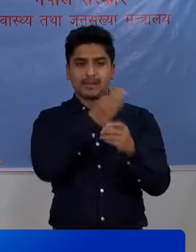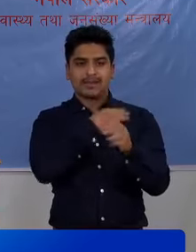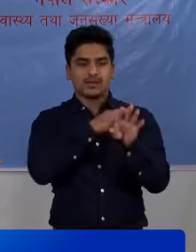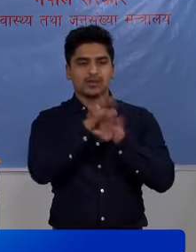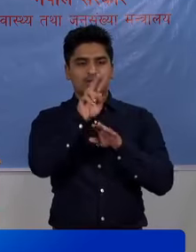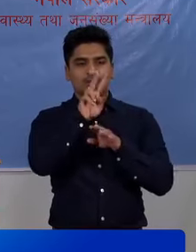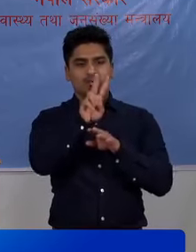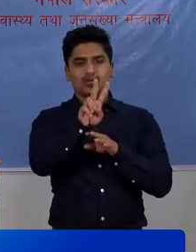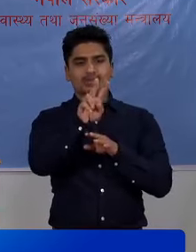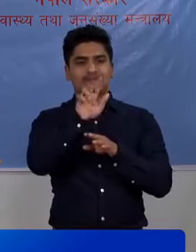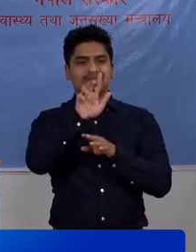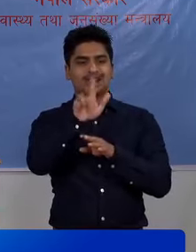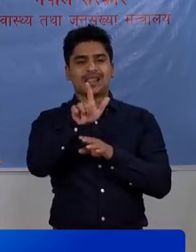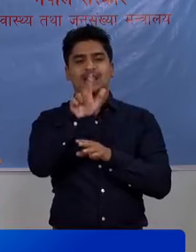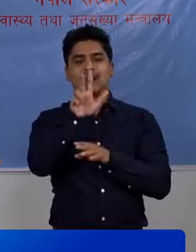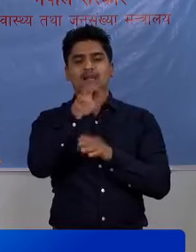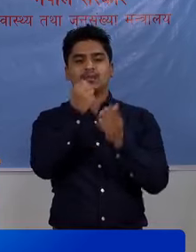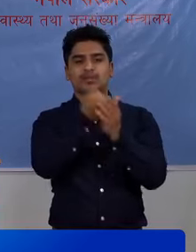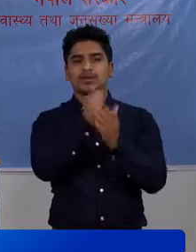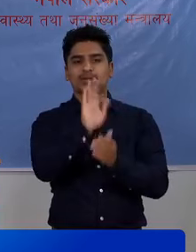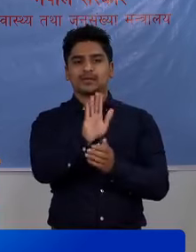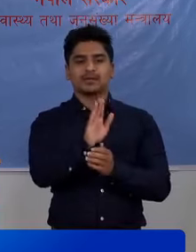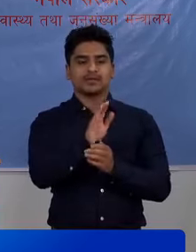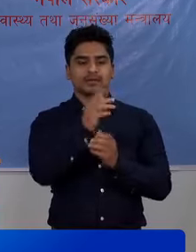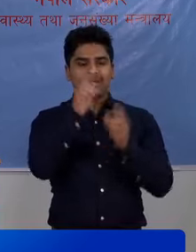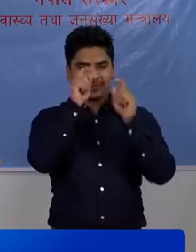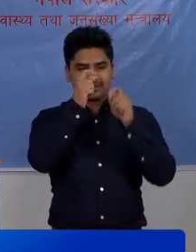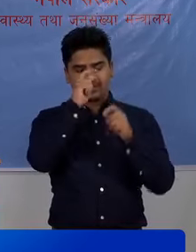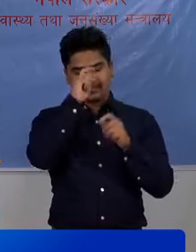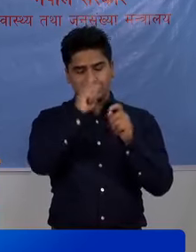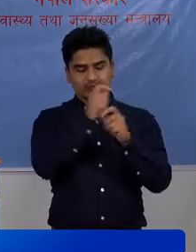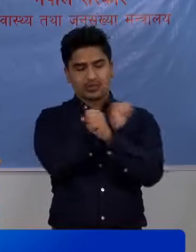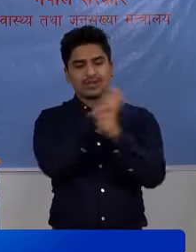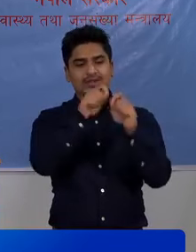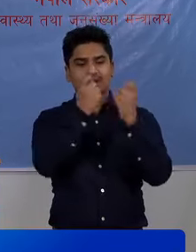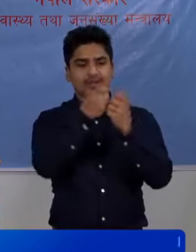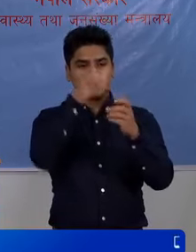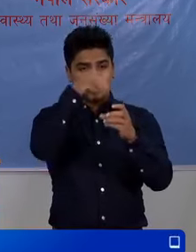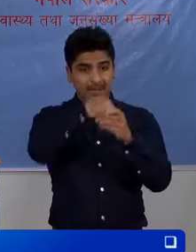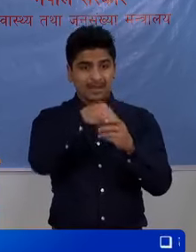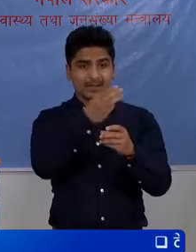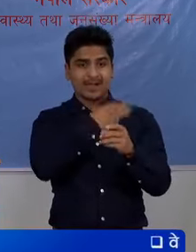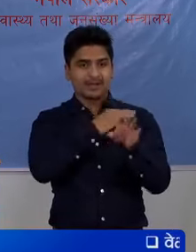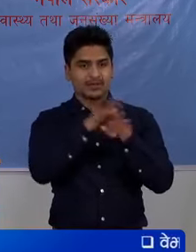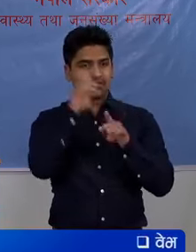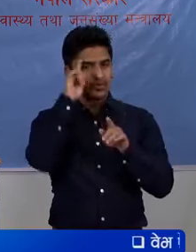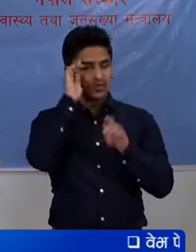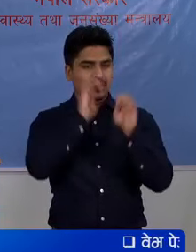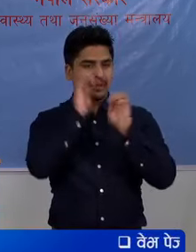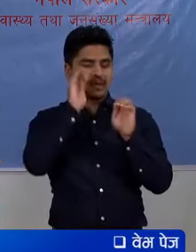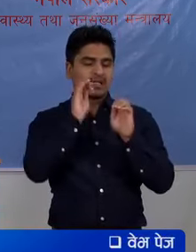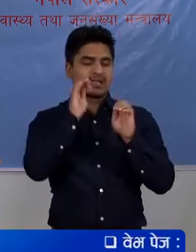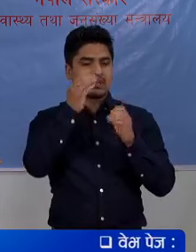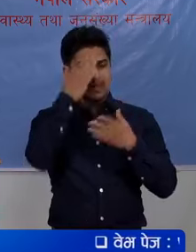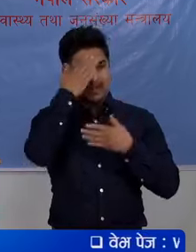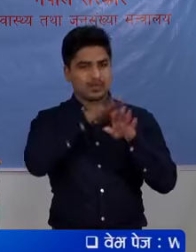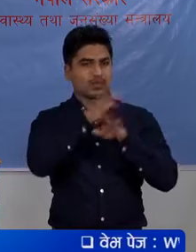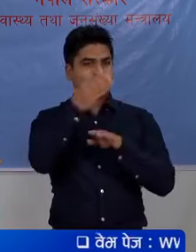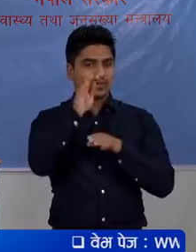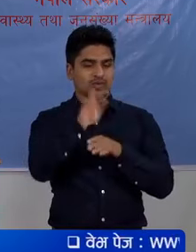संख्या 238 पुगे को अच। रेर्जोन मा परेका ब्रेक्ति अरू संभावित संक्रमित उनसक्नों उन्छा। वहारलाई आमिले